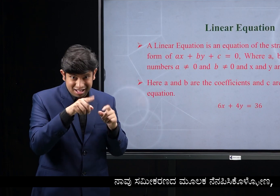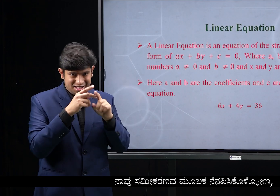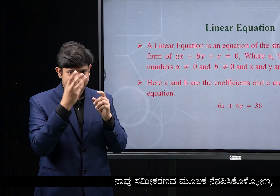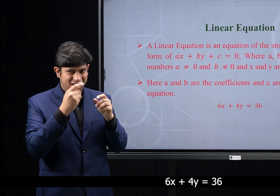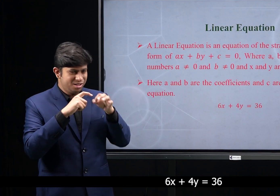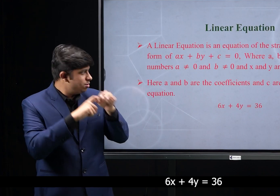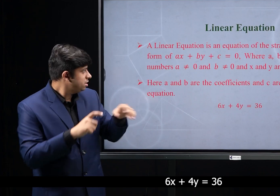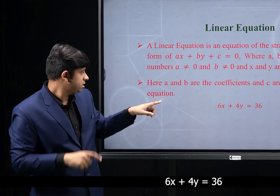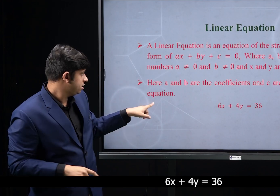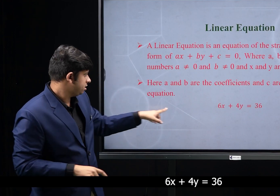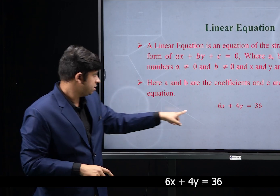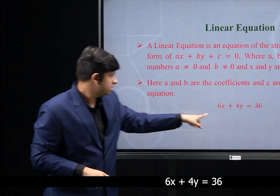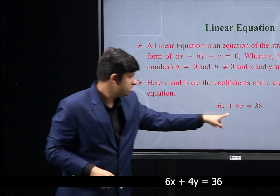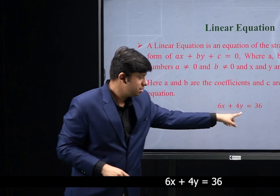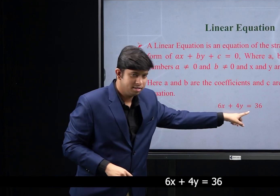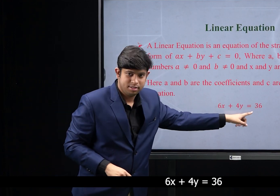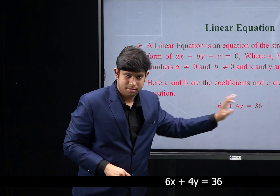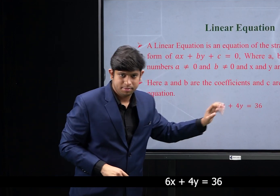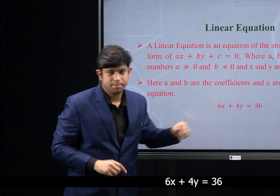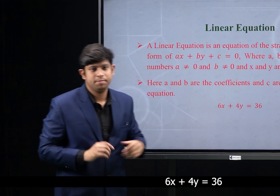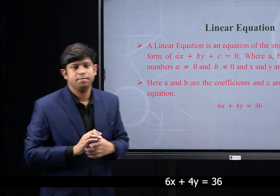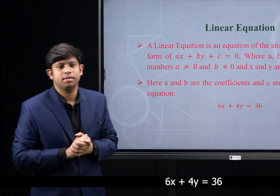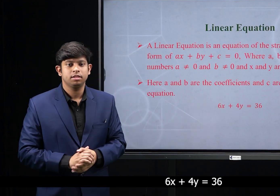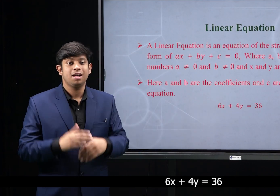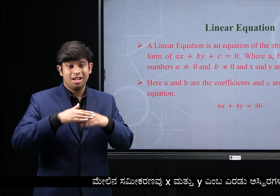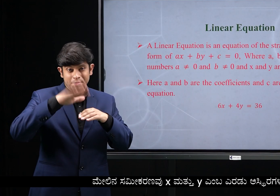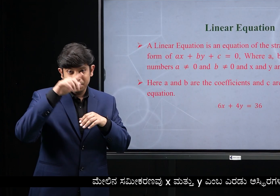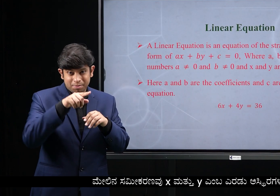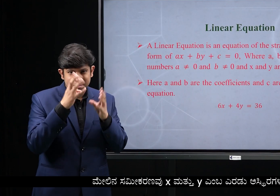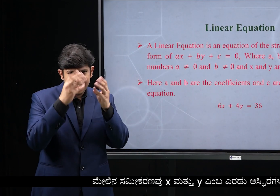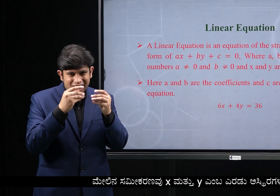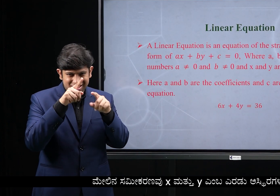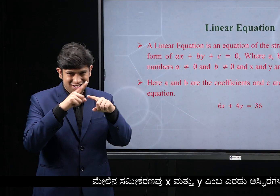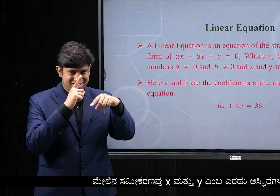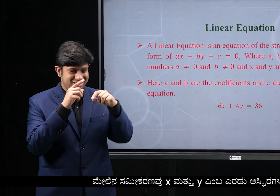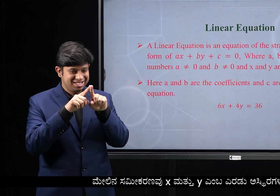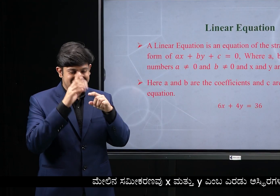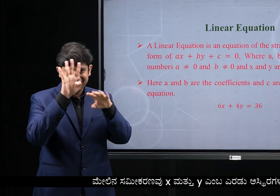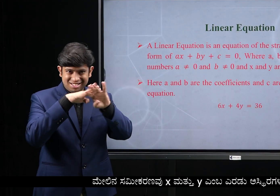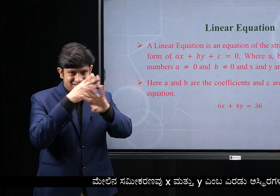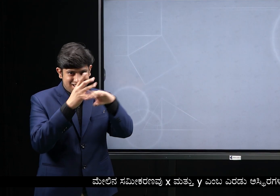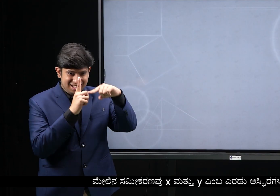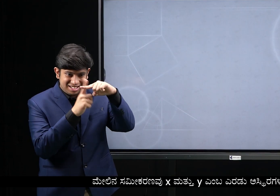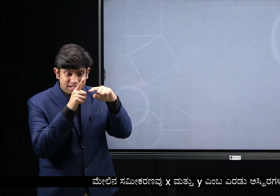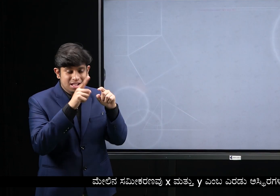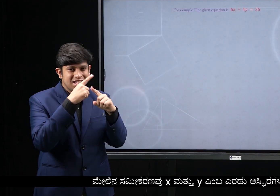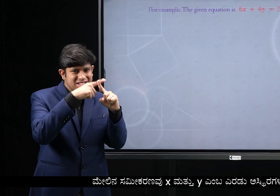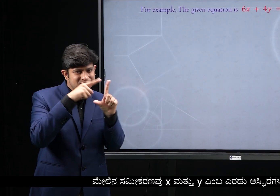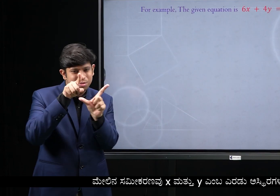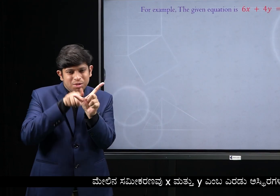ನೆನಪಿಸಿಕೊಳ್ಳೋಣ. 6x + 4y = 36. ಮೇಲಿನ ಸಮೀಕರಣವು x ಮತ್ತು y ಎಂಬ 2 ಅಸ್ಥಿರಗಳನ್ನು